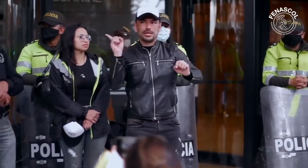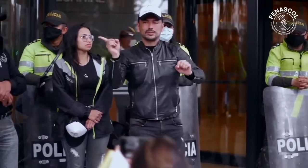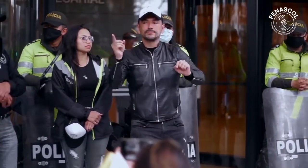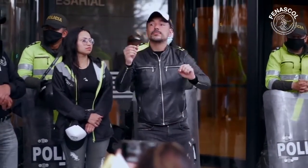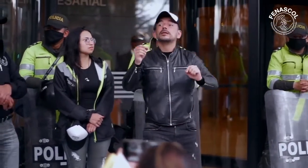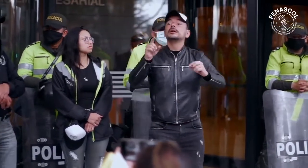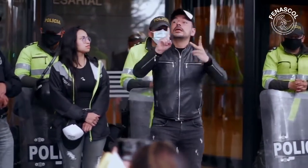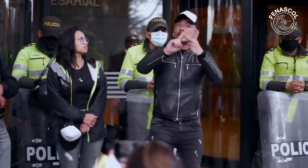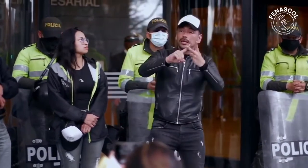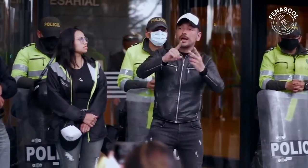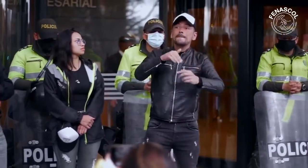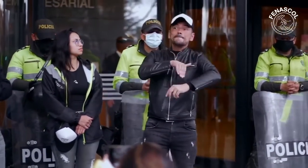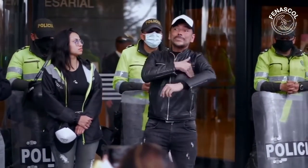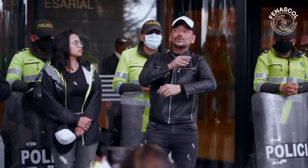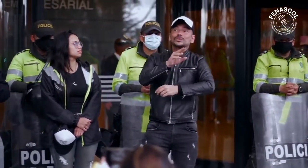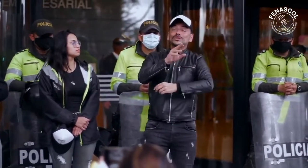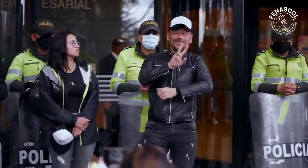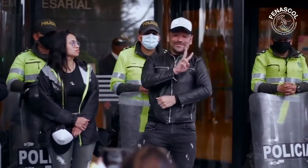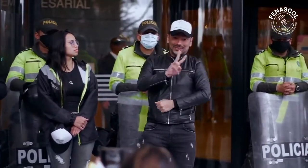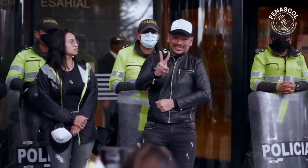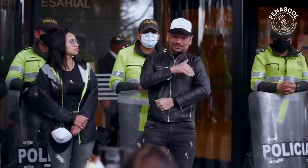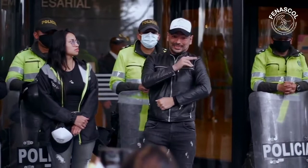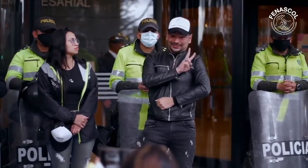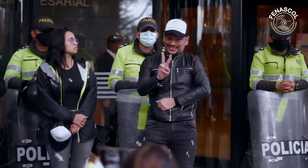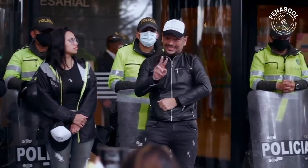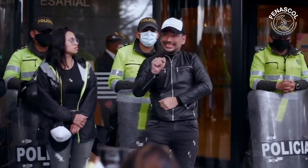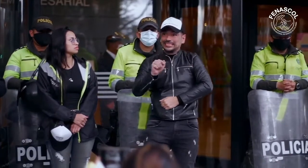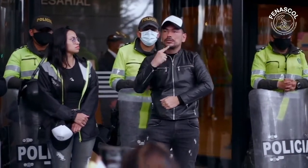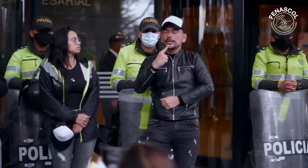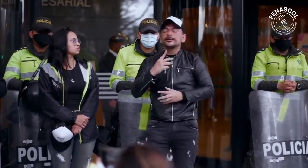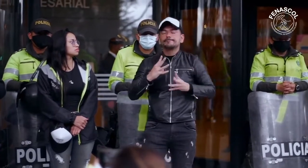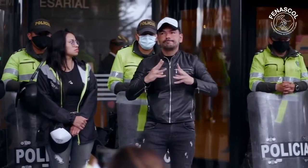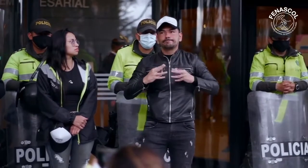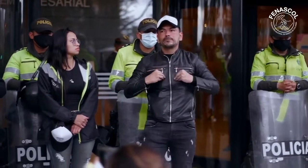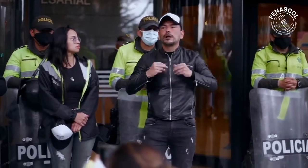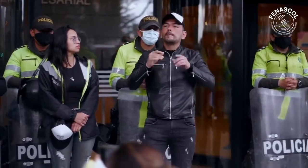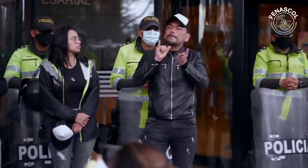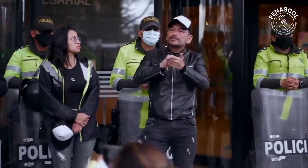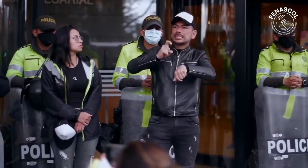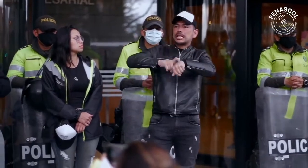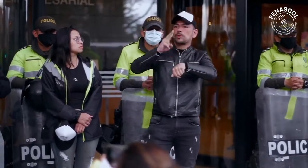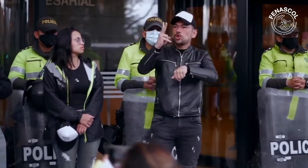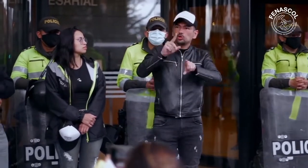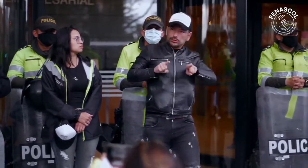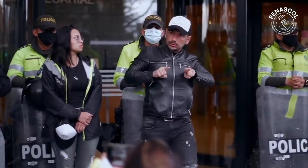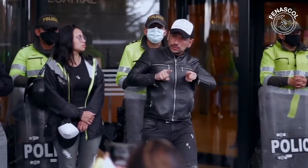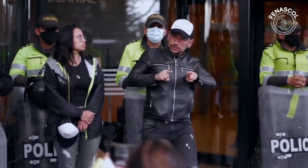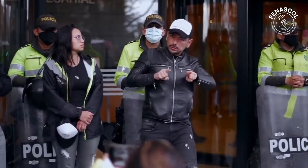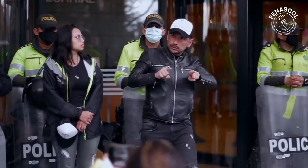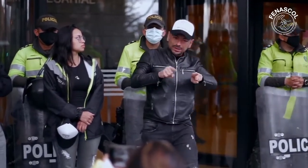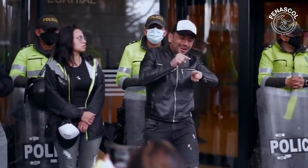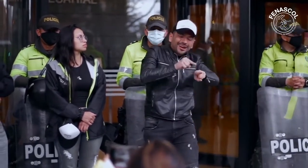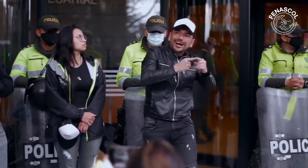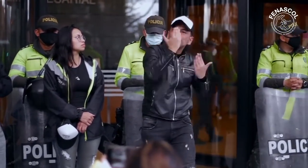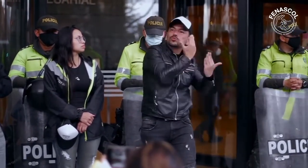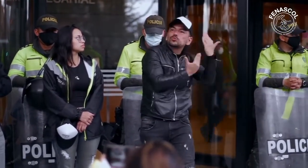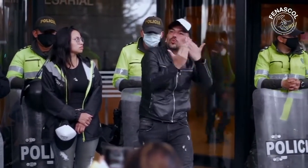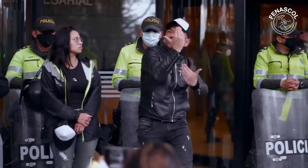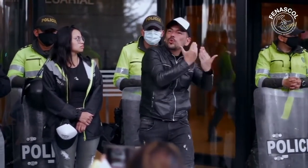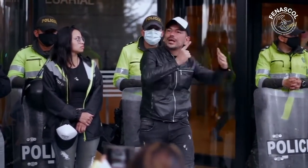hay que explicar claro ese concepto. Lo segundo es la viceministra, ella aceptó llevar al mismo tiempo dos procesos paralelos, uno que es la